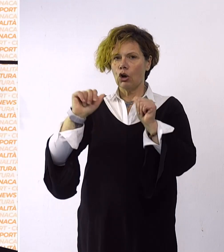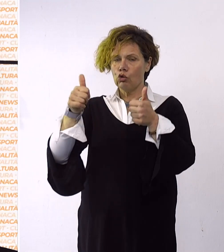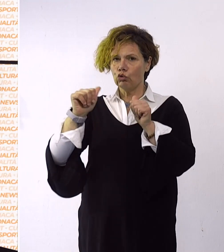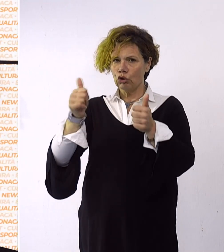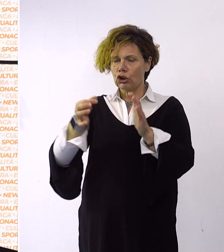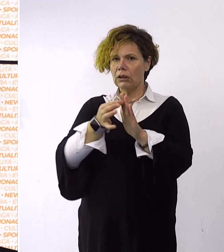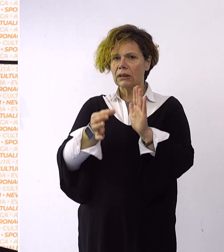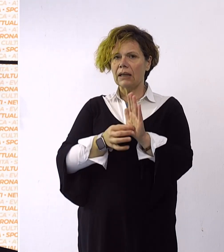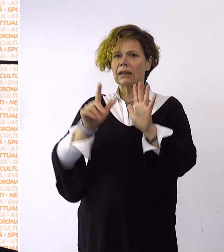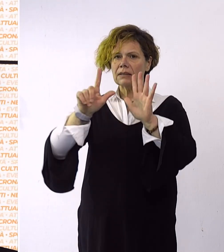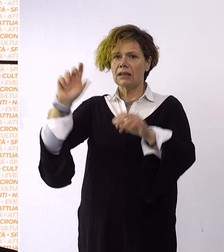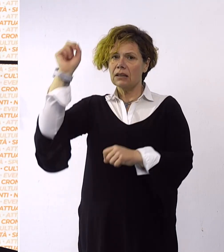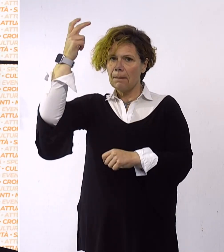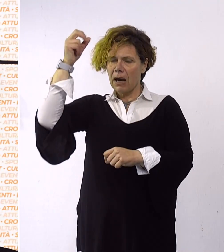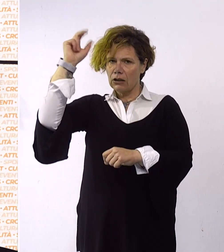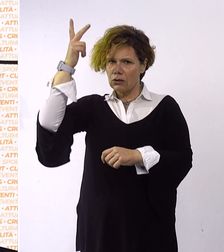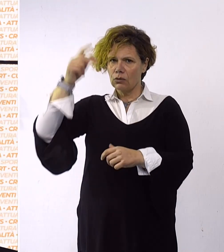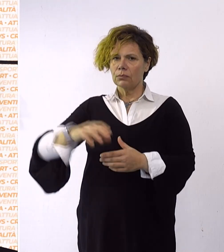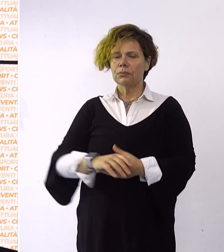del prossimo 7 marzo.